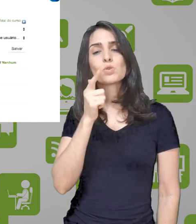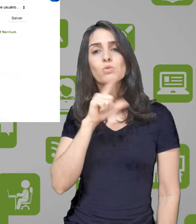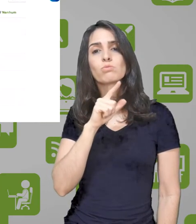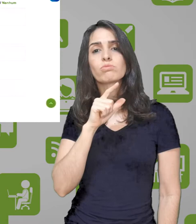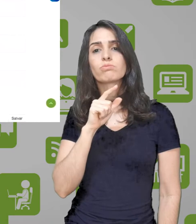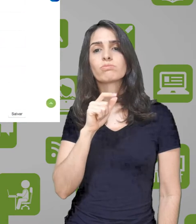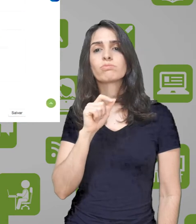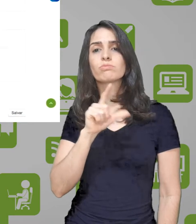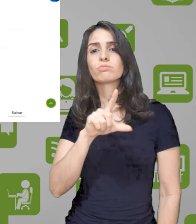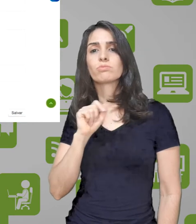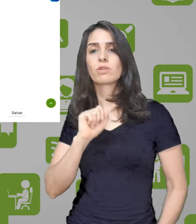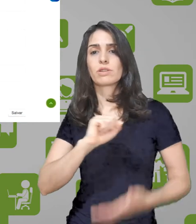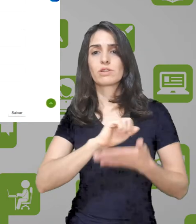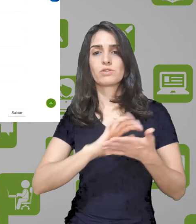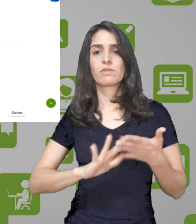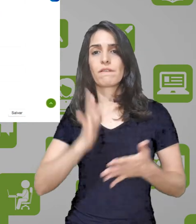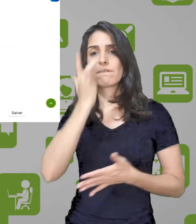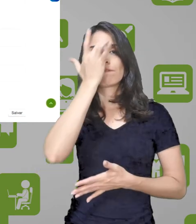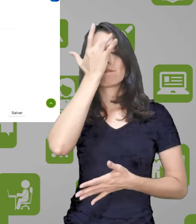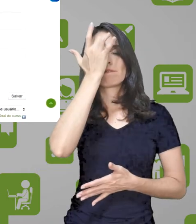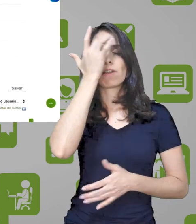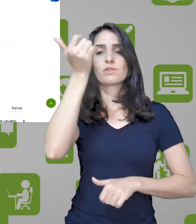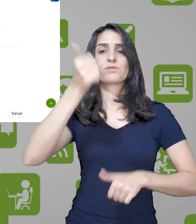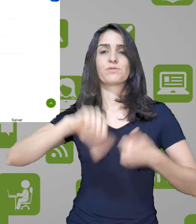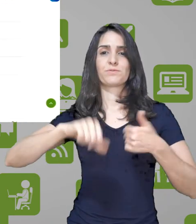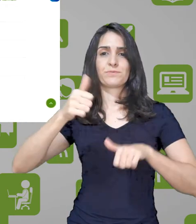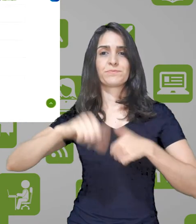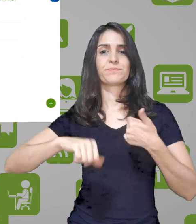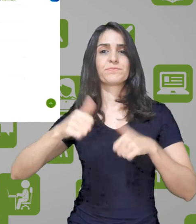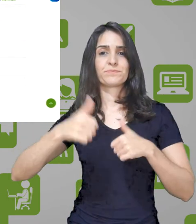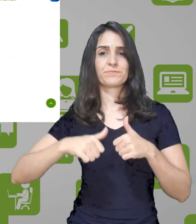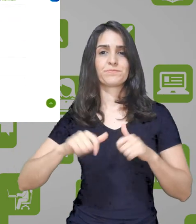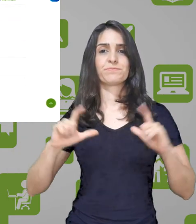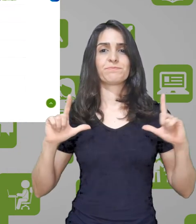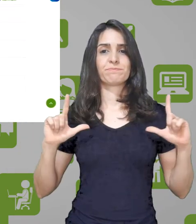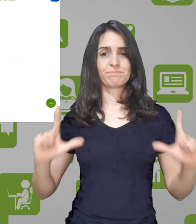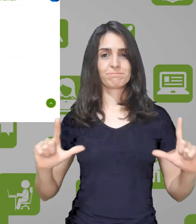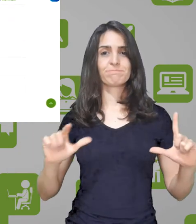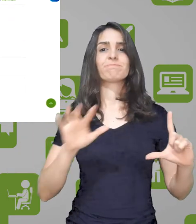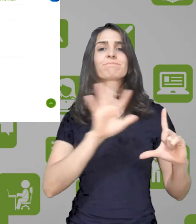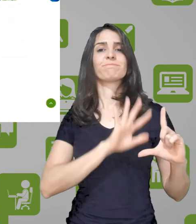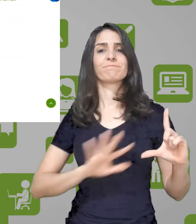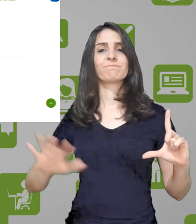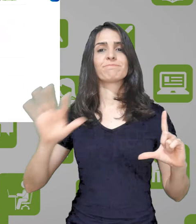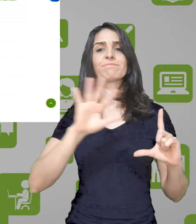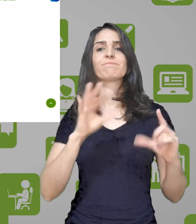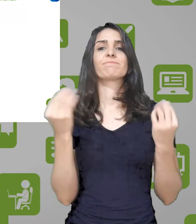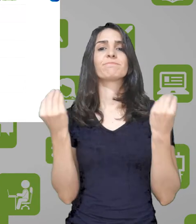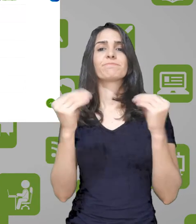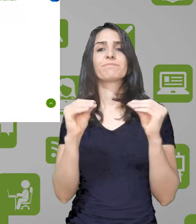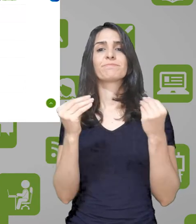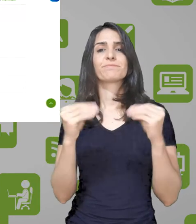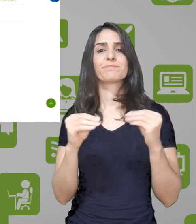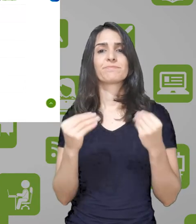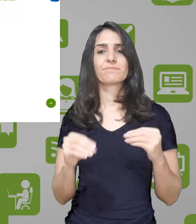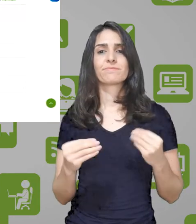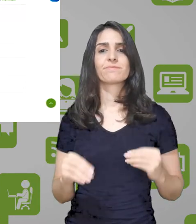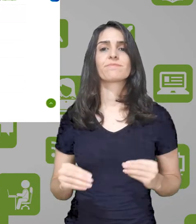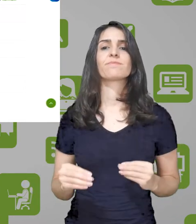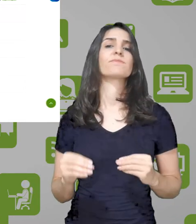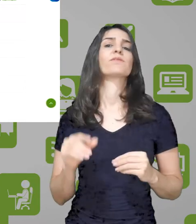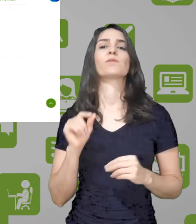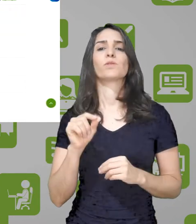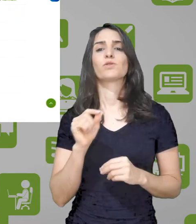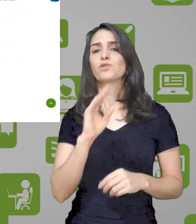E aí eu isola sua atividade fica mais fácil para avaliar e eu vou lançar